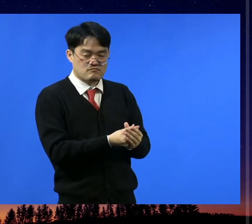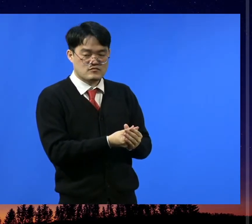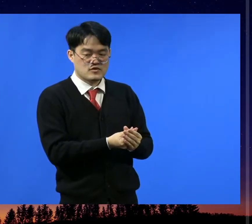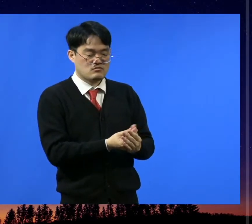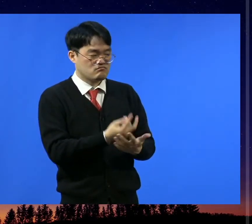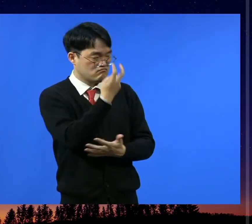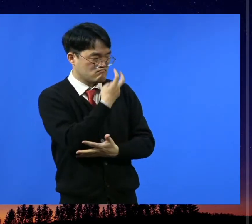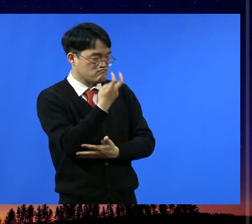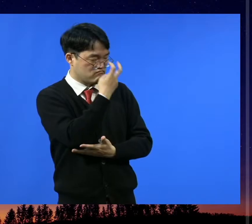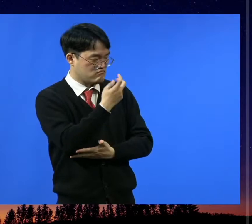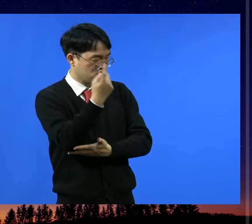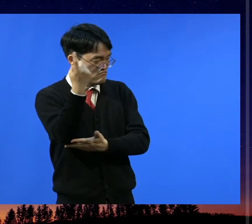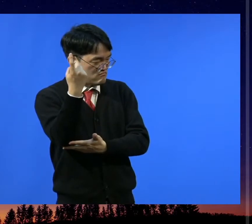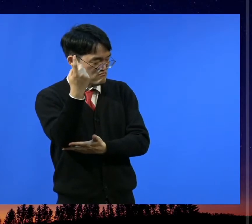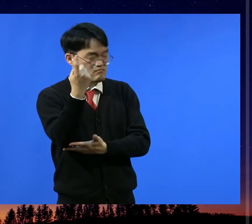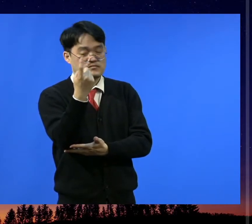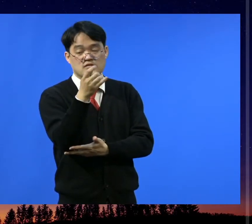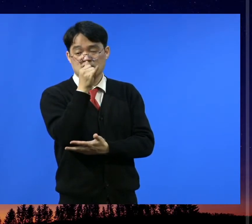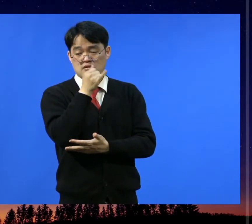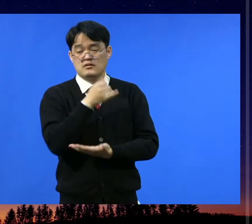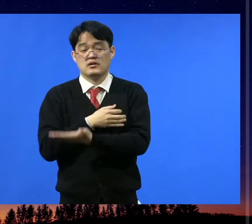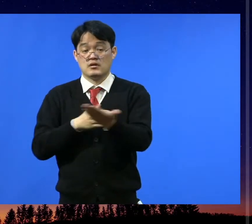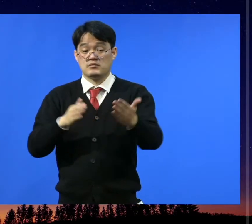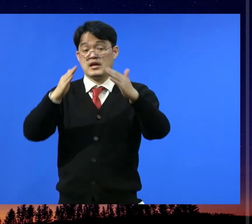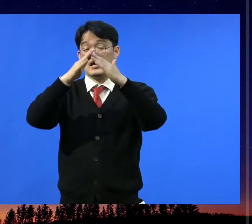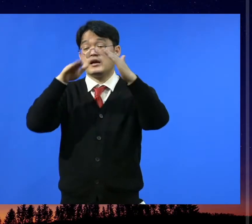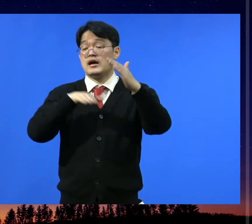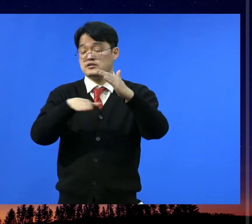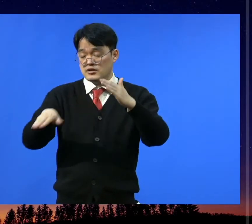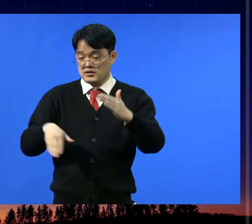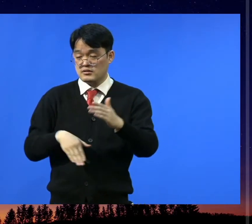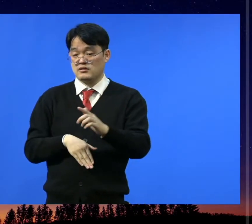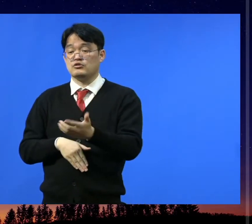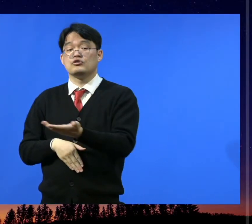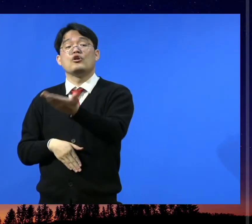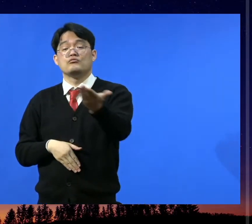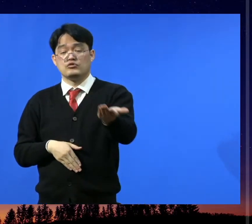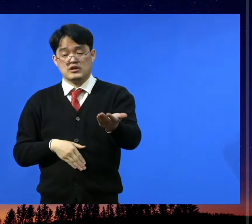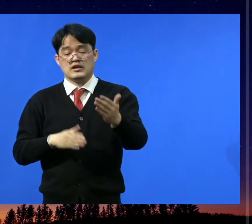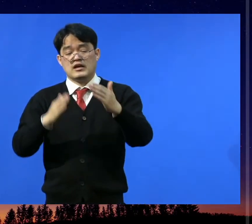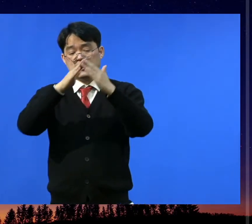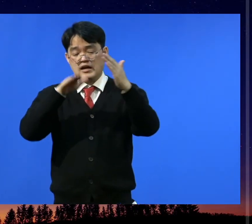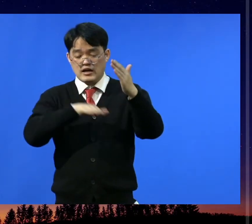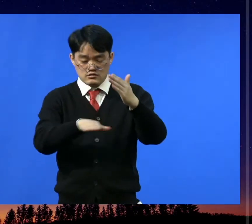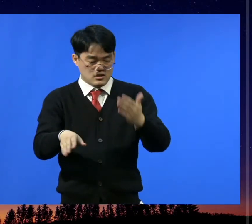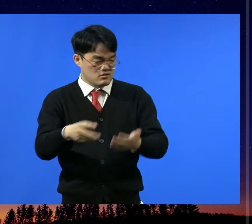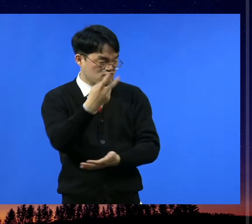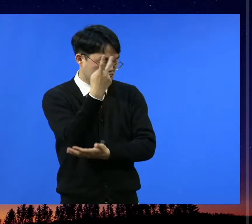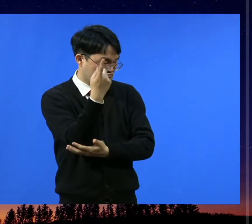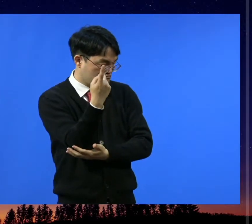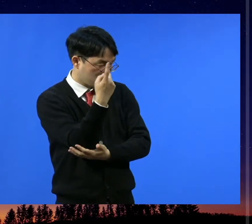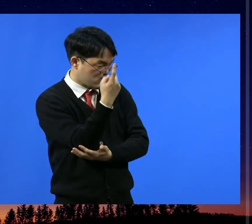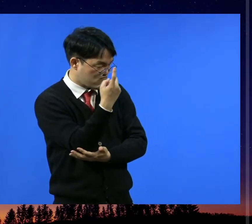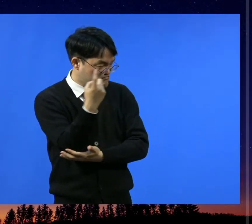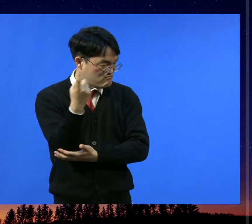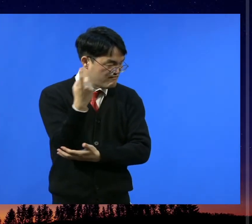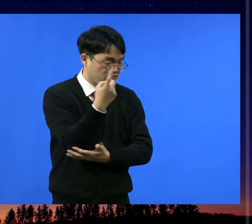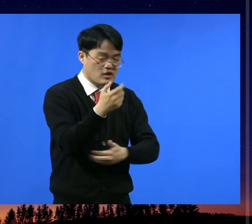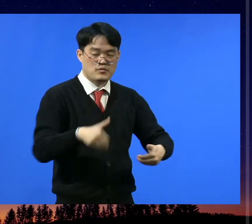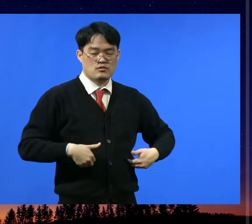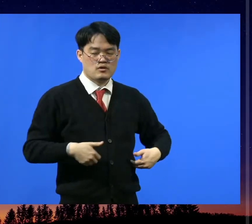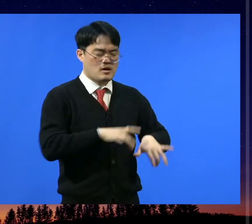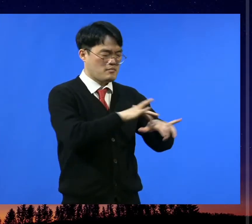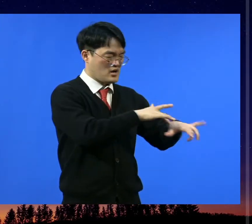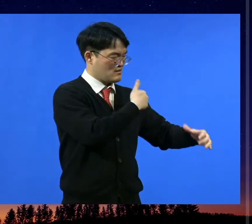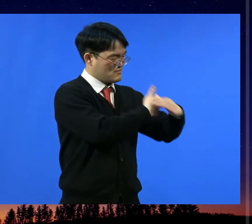거예요. 여러분, 가정에서도 한 사람이 파수꾼을 해야 돼요. 파수꾼을 지키고 있어야 돼요. 지키고 있어야 돼요. 마귀가